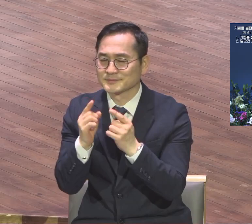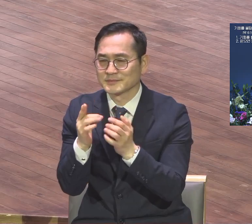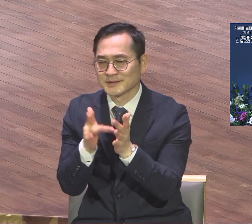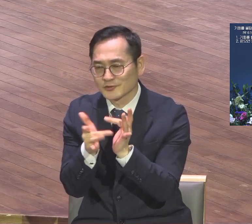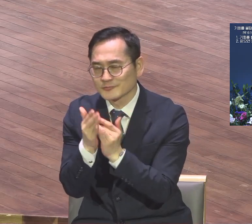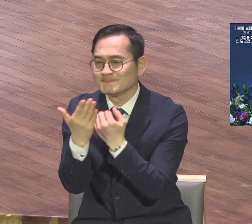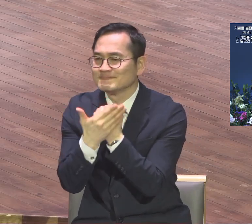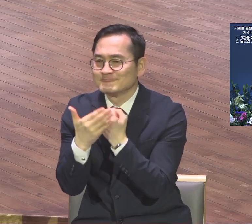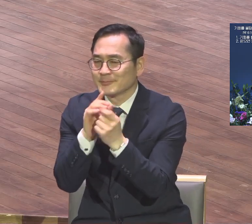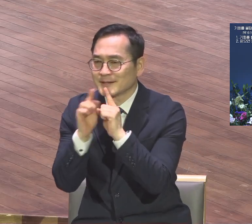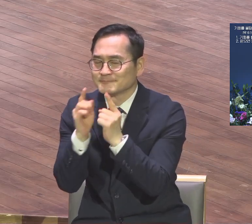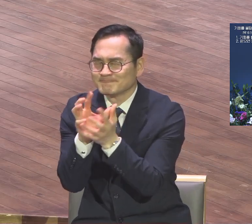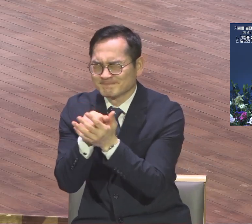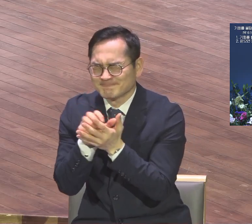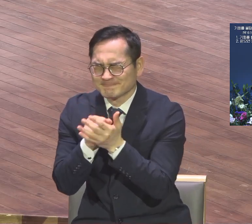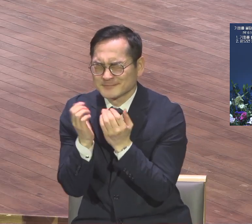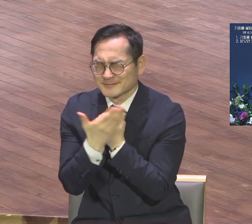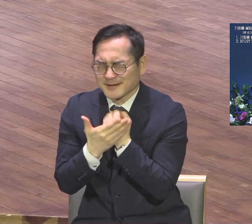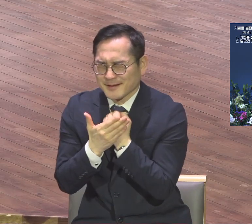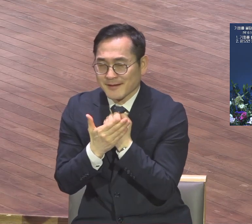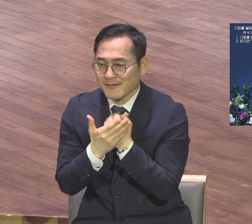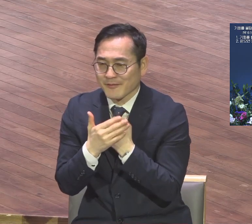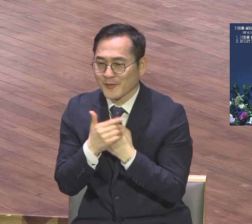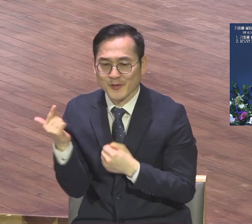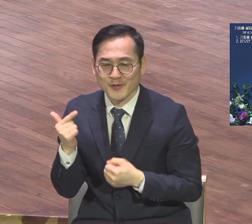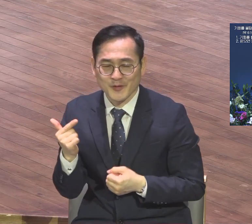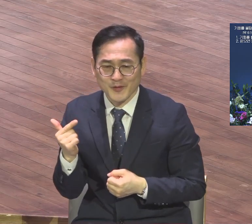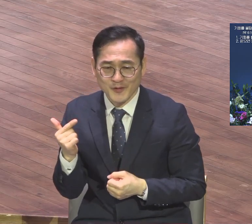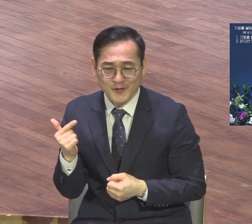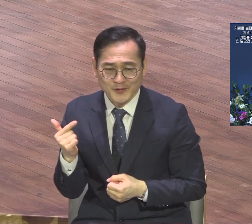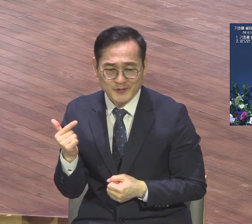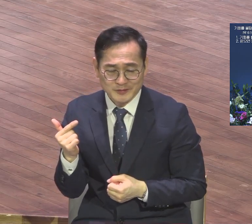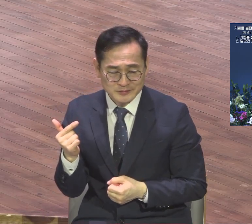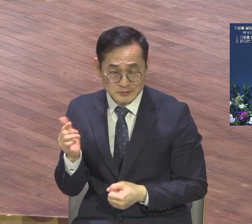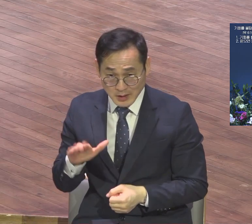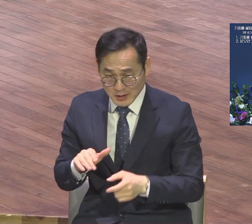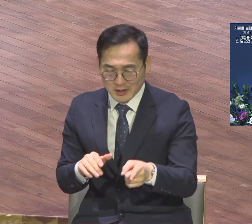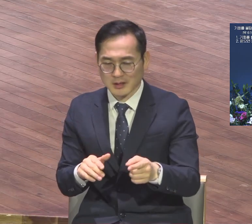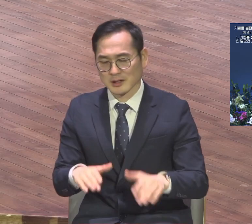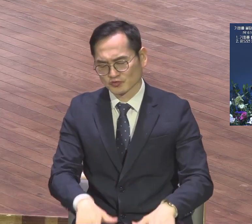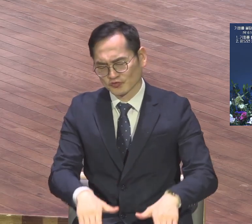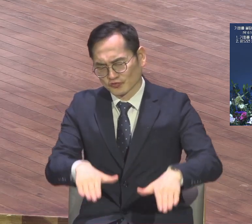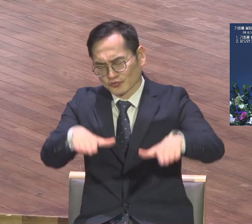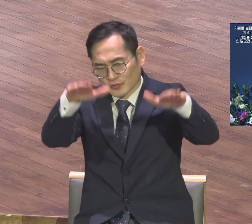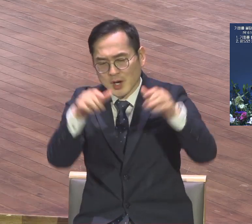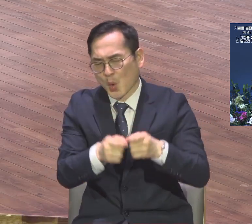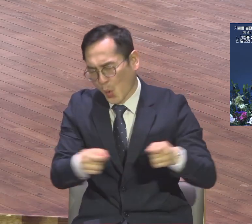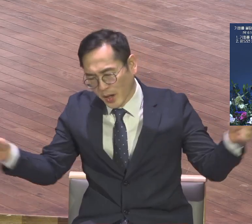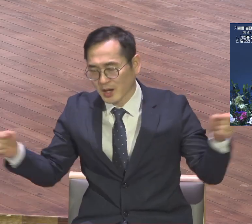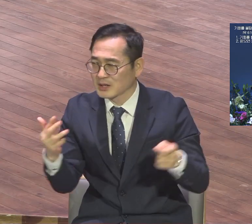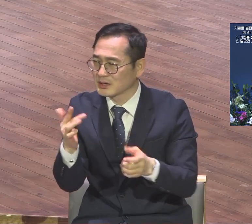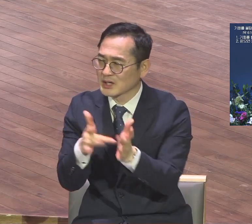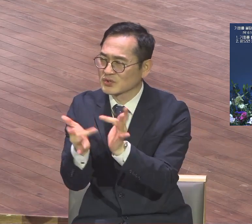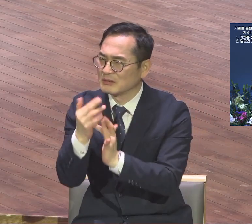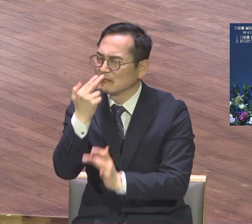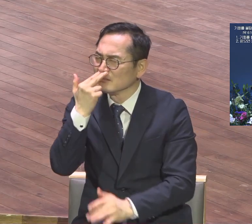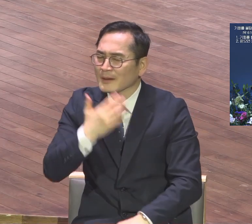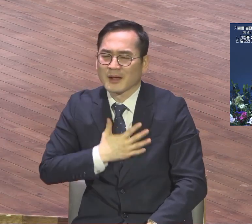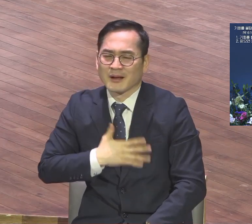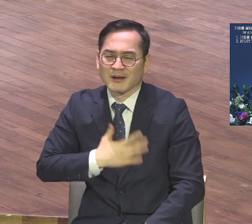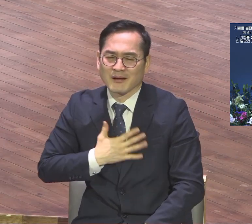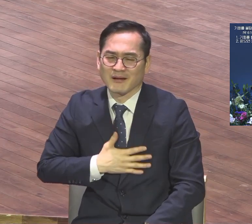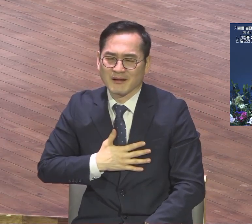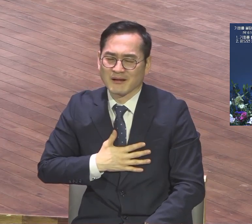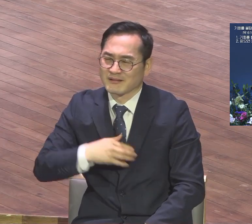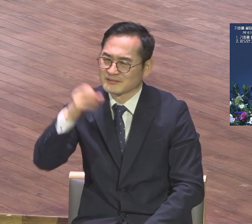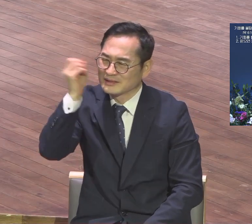그 사단의 고도의 전략이에요. 예수님께서 이렇게 말씀하신 이유가 있어요. 보면 1절에 그 힌트가 있는데 예수님께서 나사렛에서 이동하실